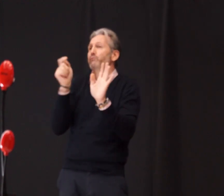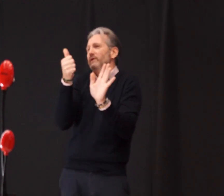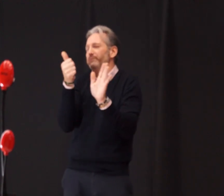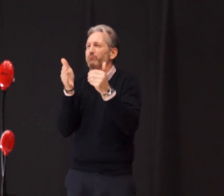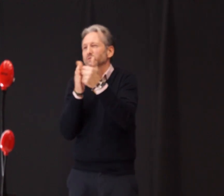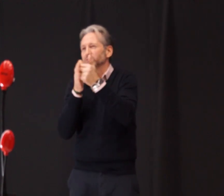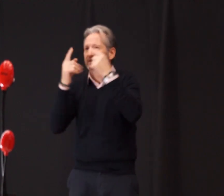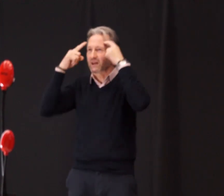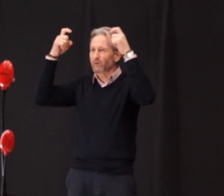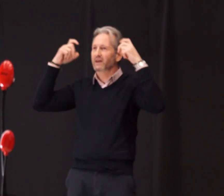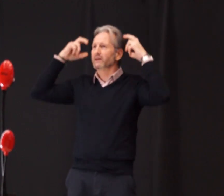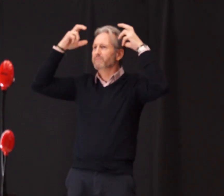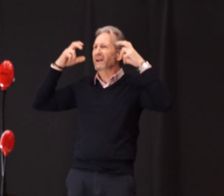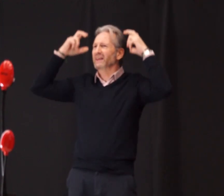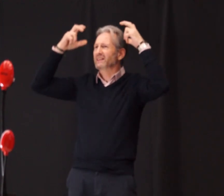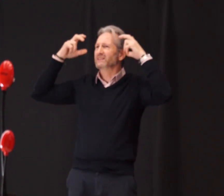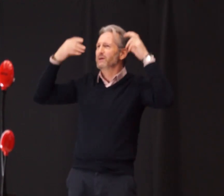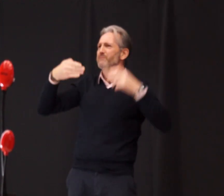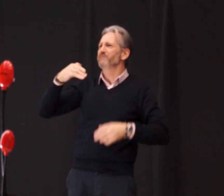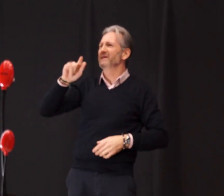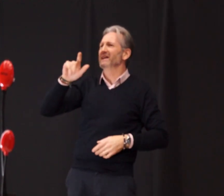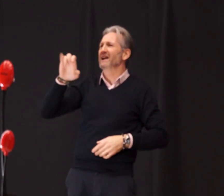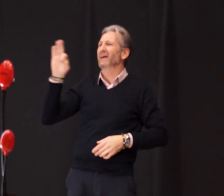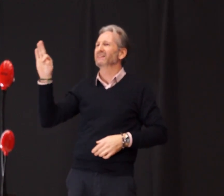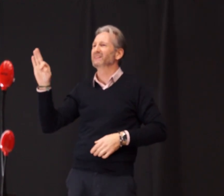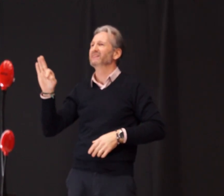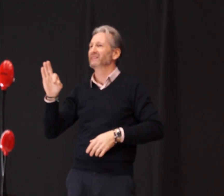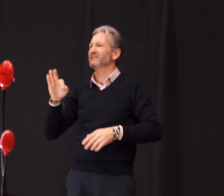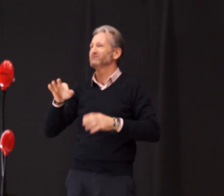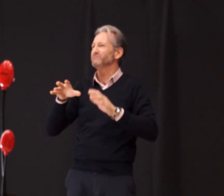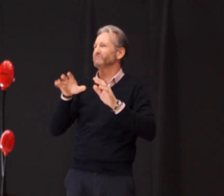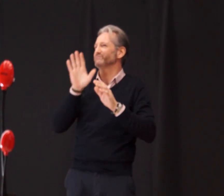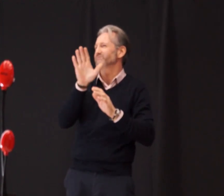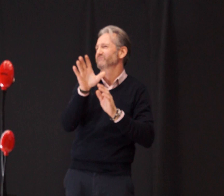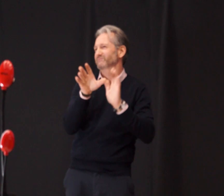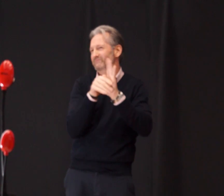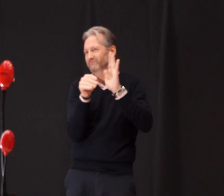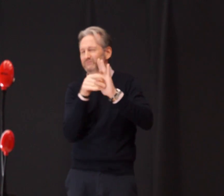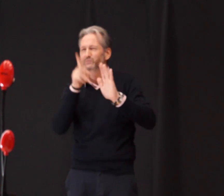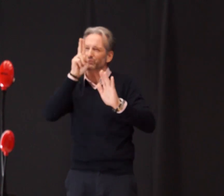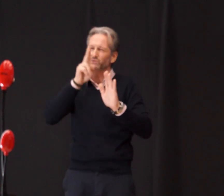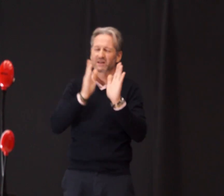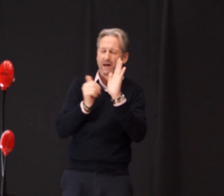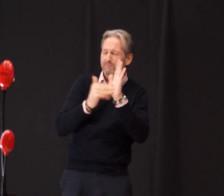forcément un rapport quelque part avec, avec la grammaire.